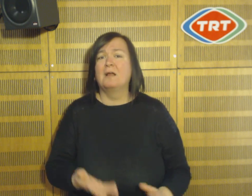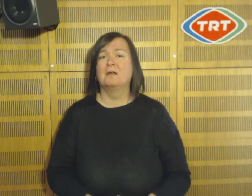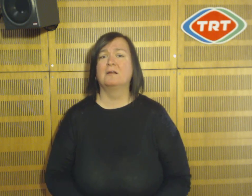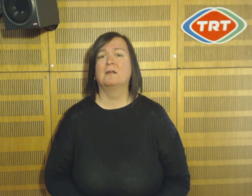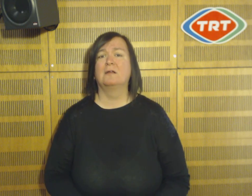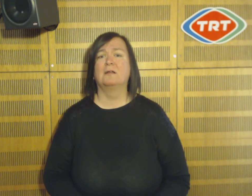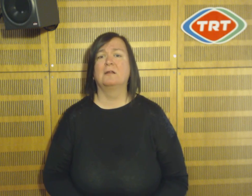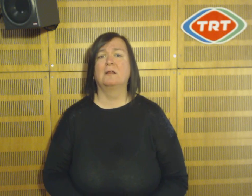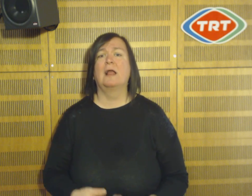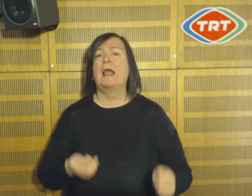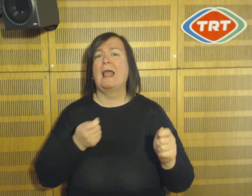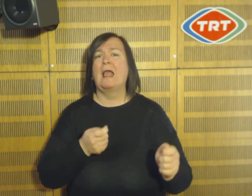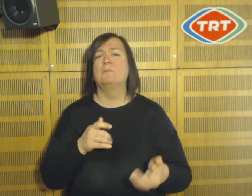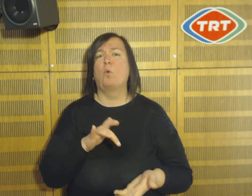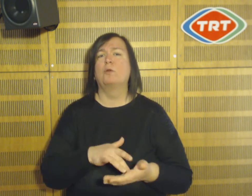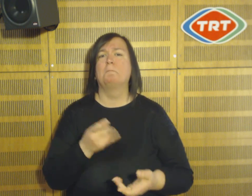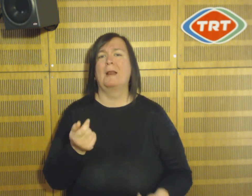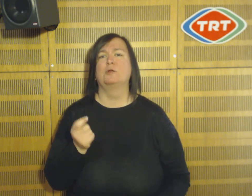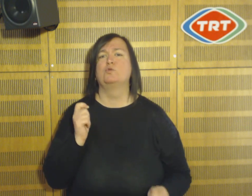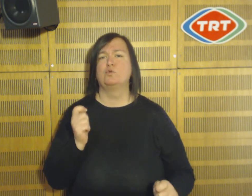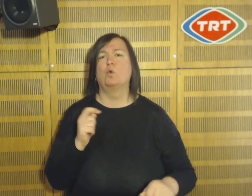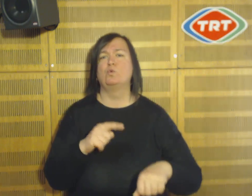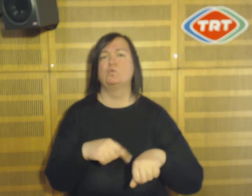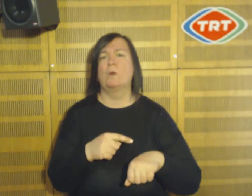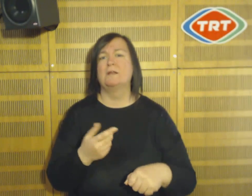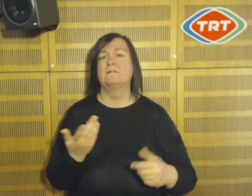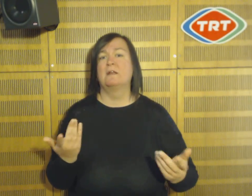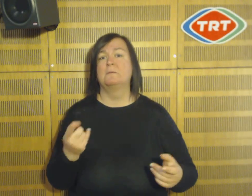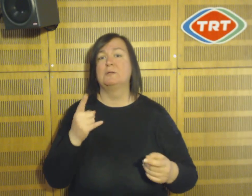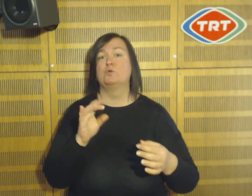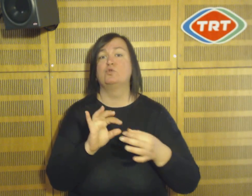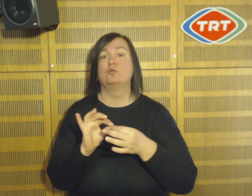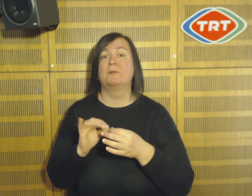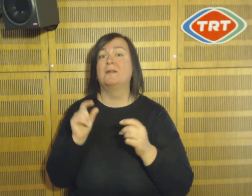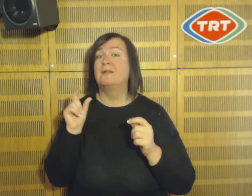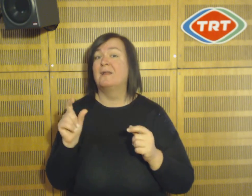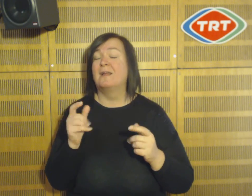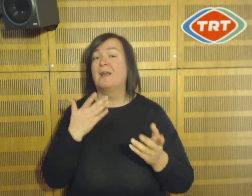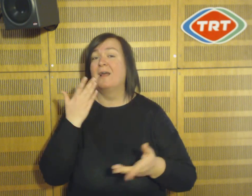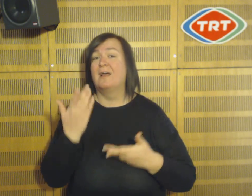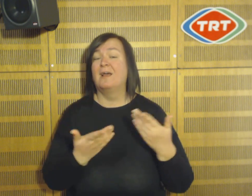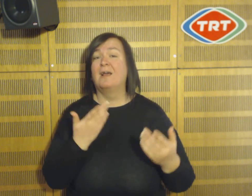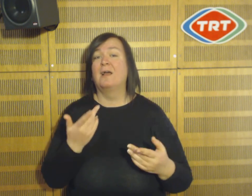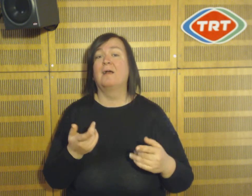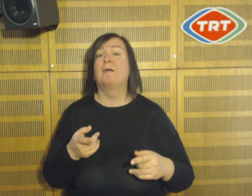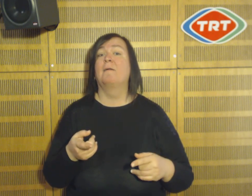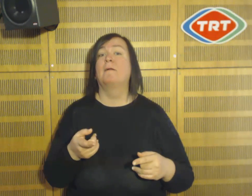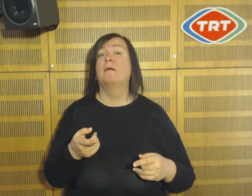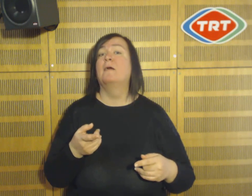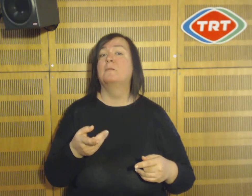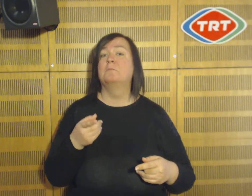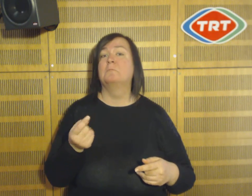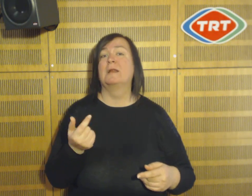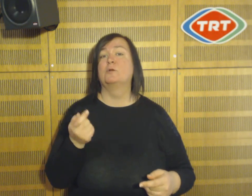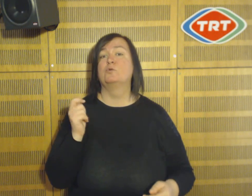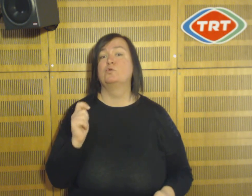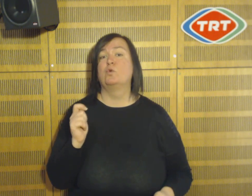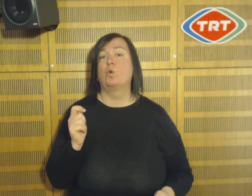eğitim ortamında gerçekten zor bir süreç veya bir sözcüğü Aslında tanımlamak işaretindeki bir Sözcü tanımak çok zorluk çekmekte O